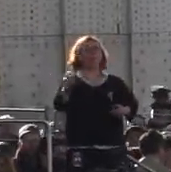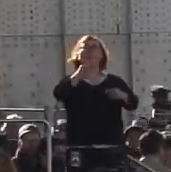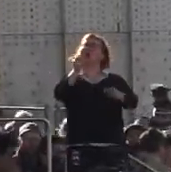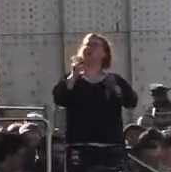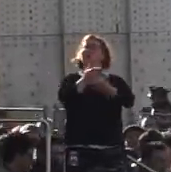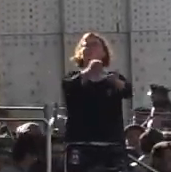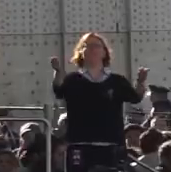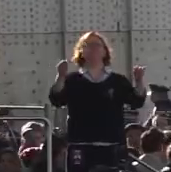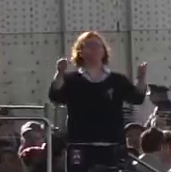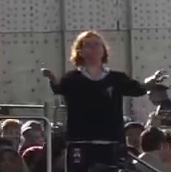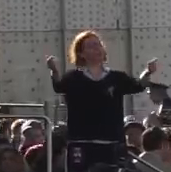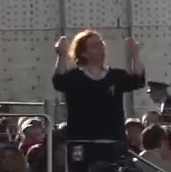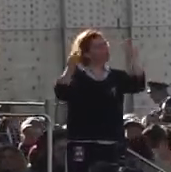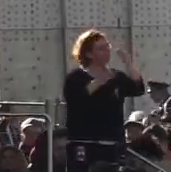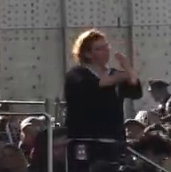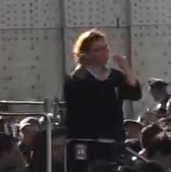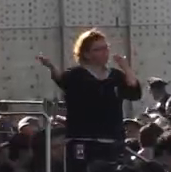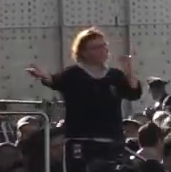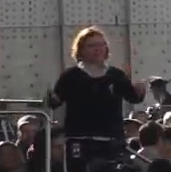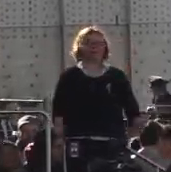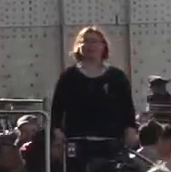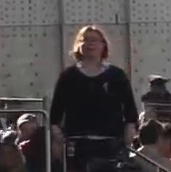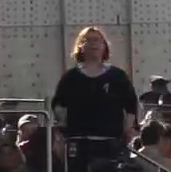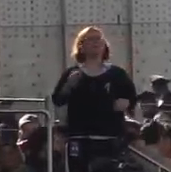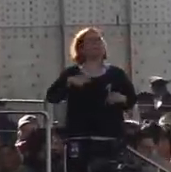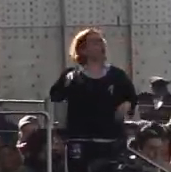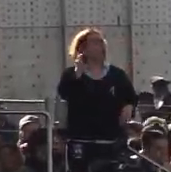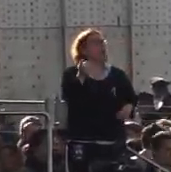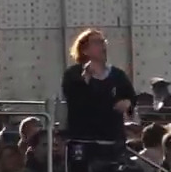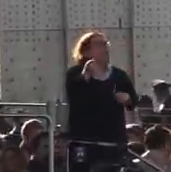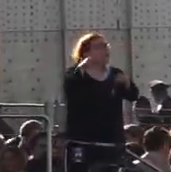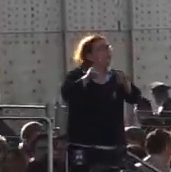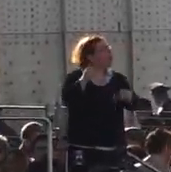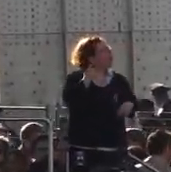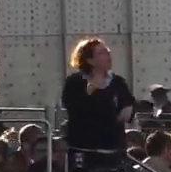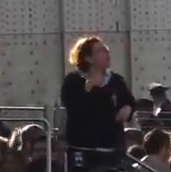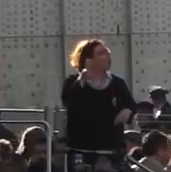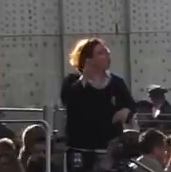Hazafiak! Üdvözöllek titeket! Halljam a hangotokat!